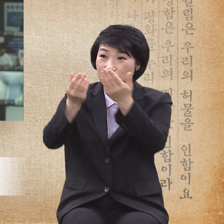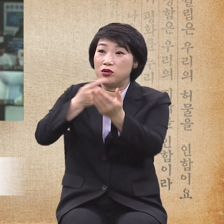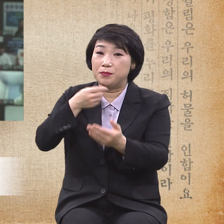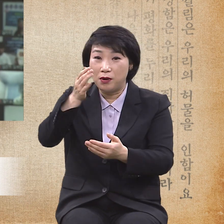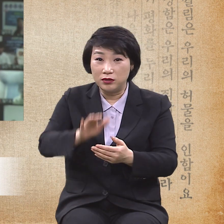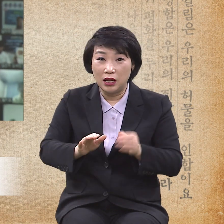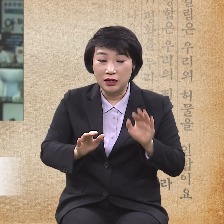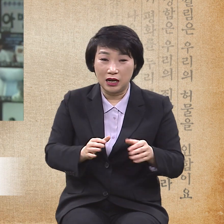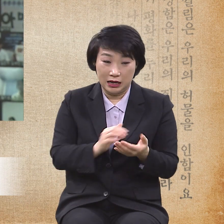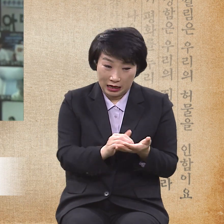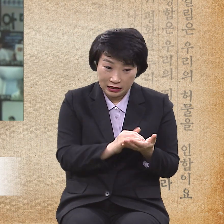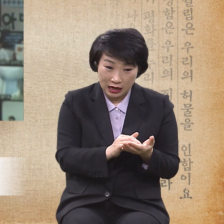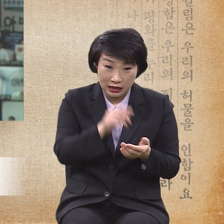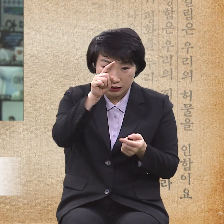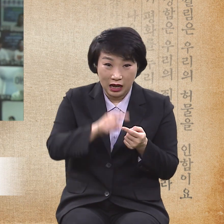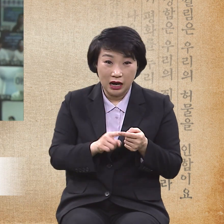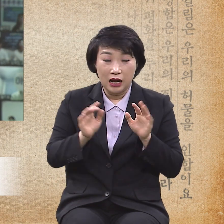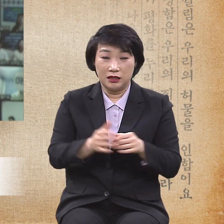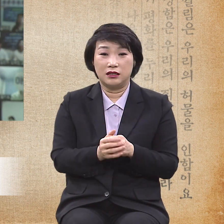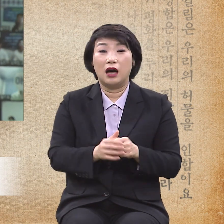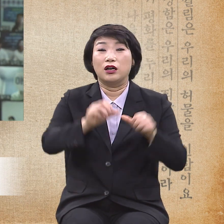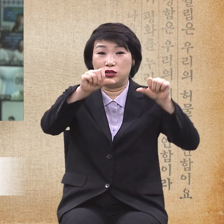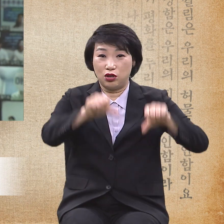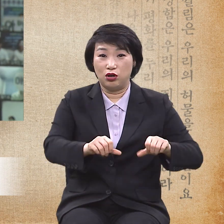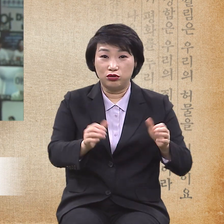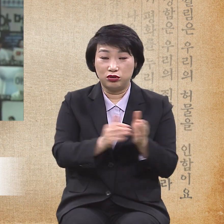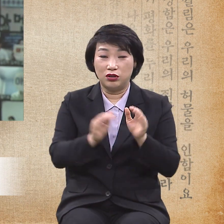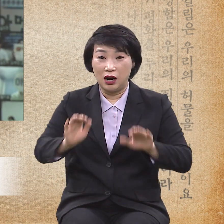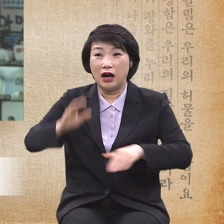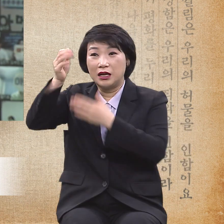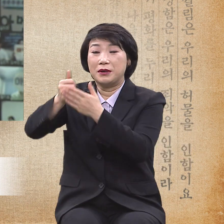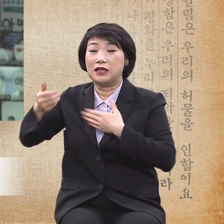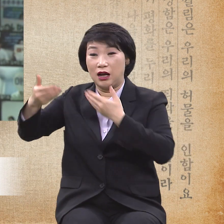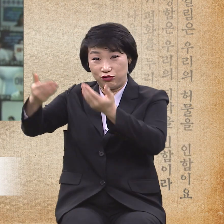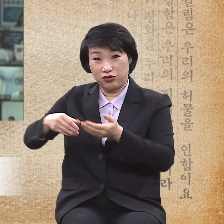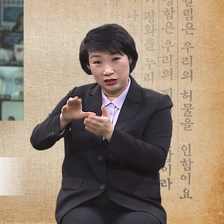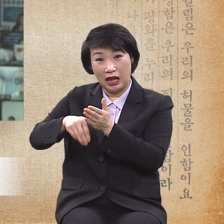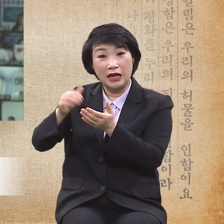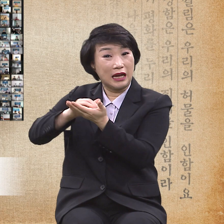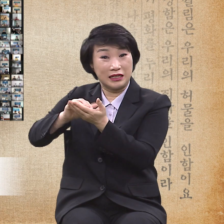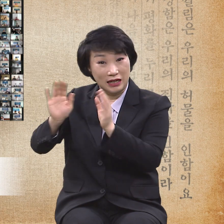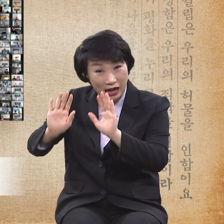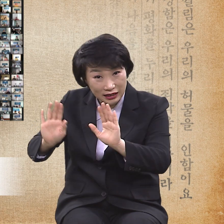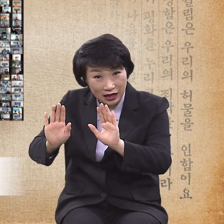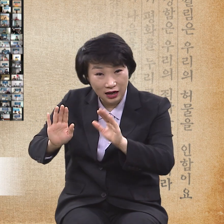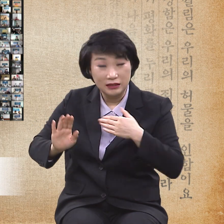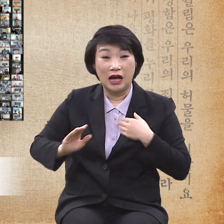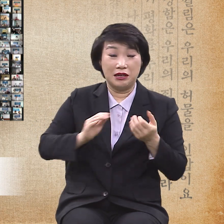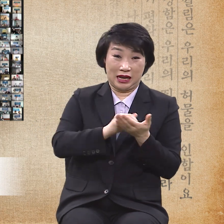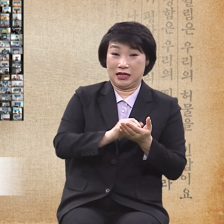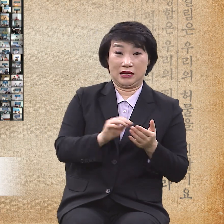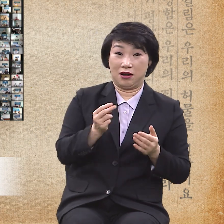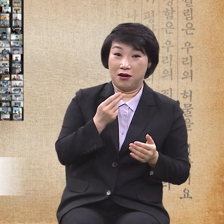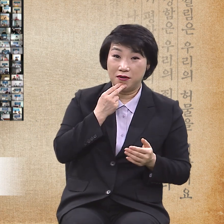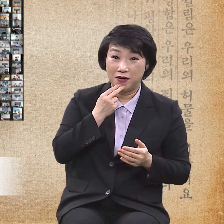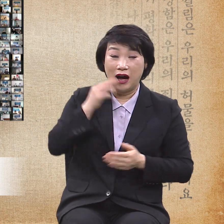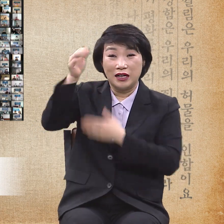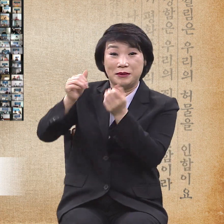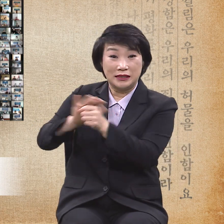거야. 하나님이 내게 주실 때도 계산하지 않으셨어. 나도 계산하지 않고 사랑하는 거야.